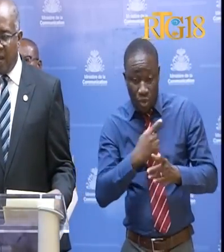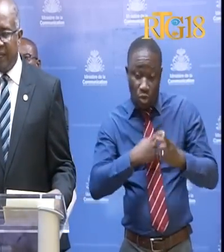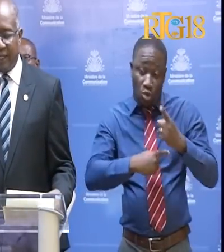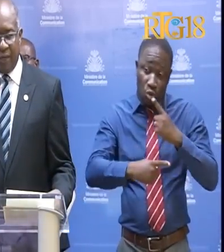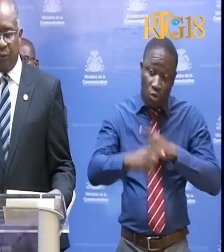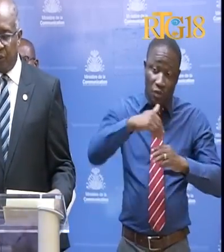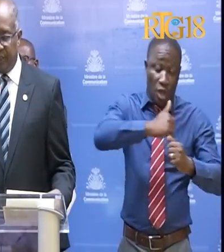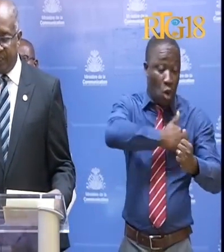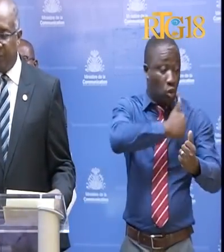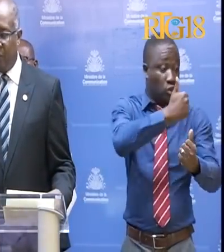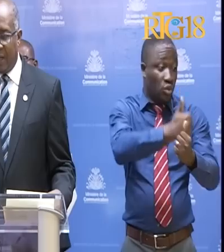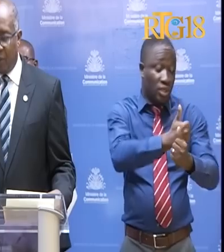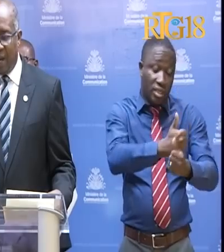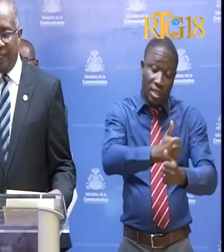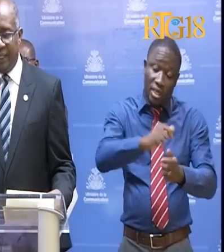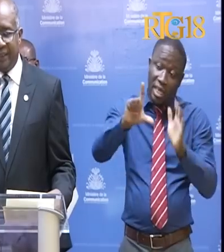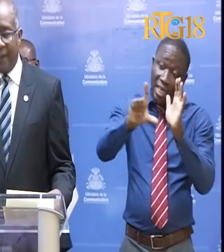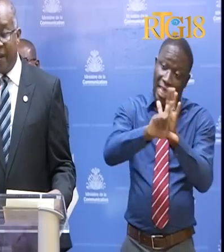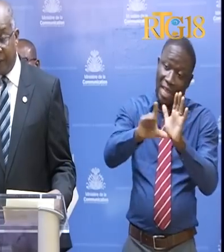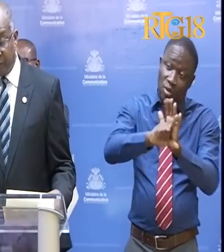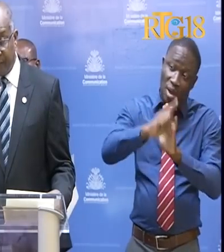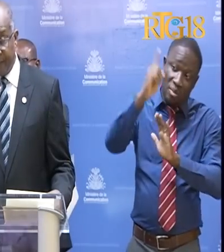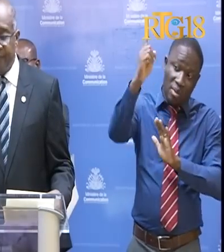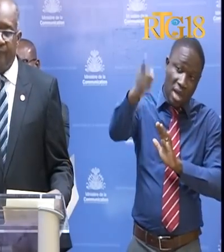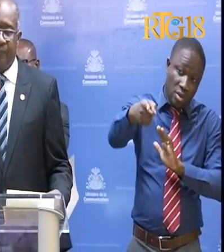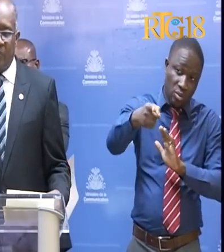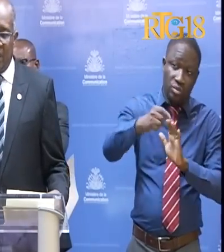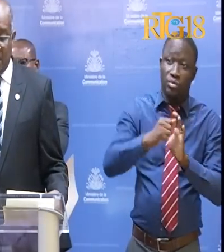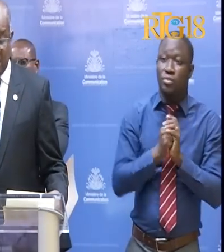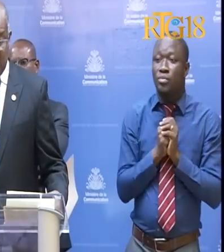pouvoir, nan cadre autorité que la loi et l'Etat paye.